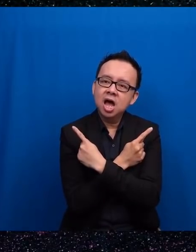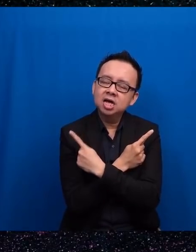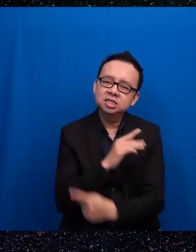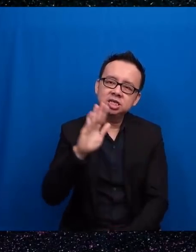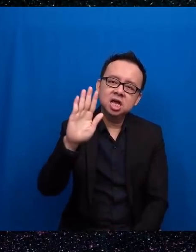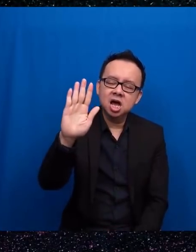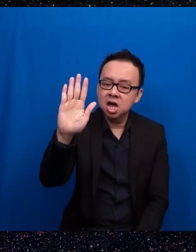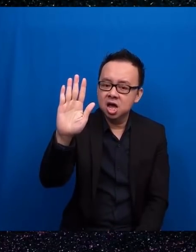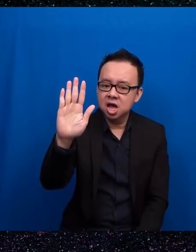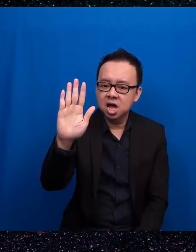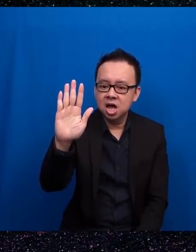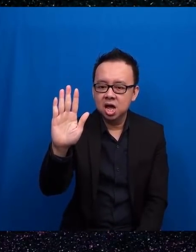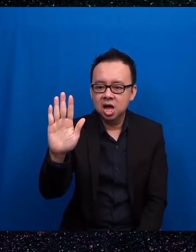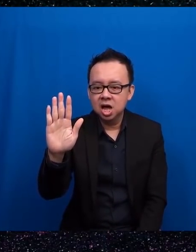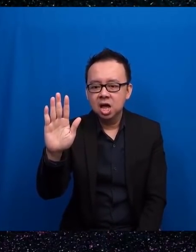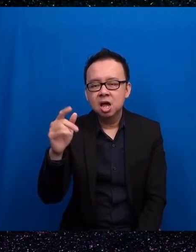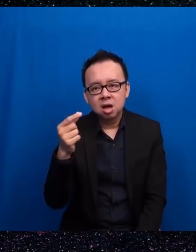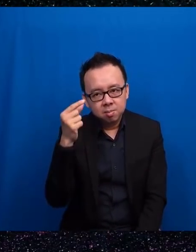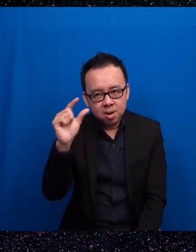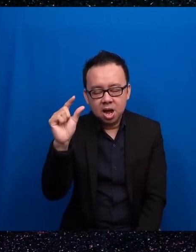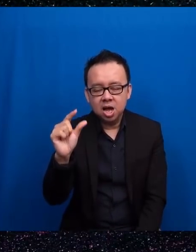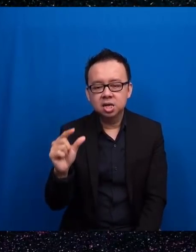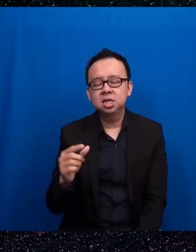Seturut kasih-Nya